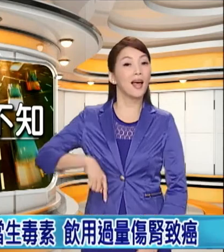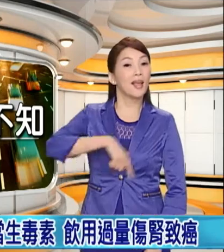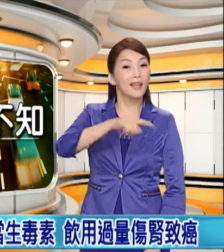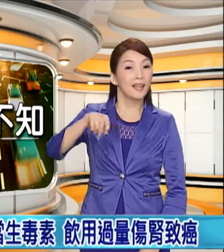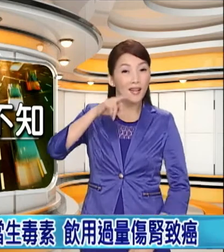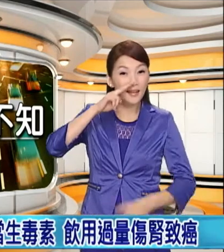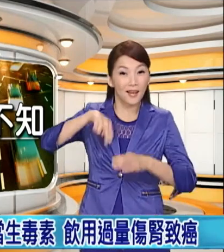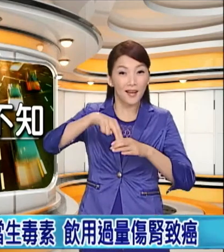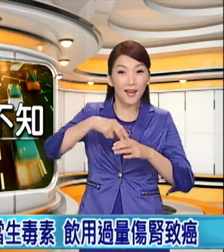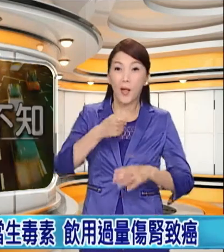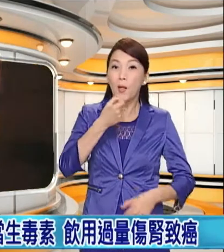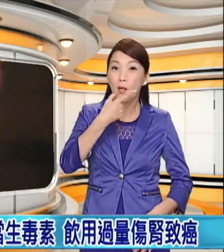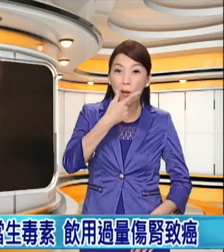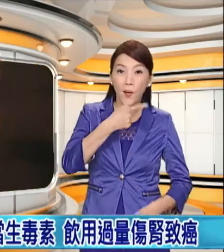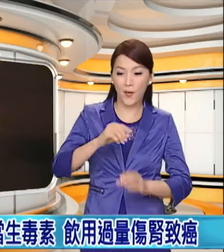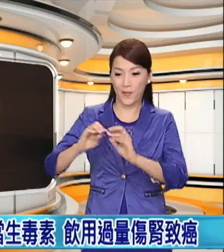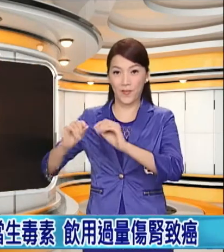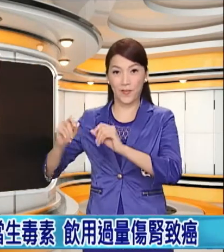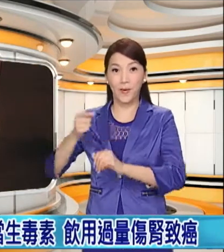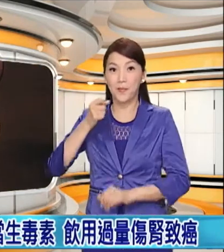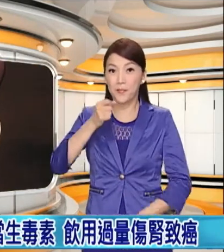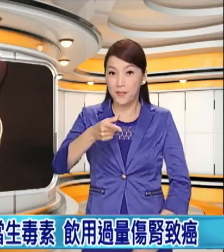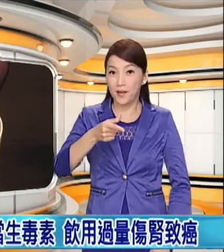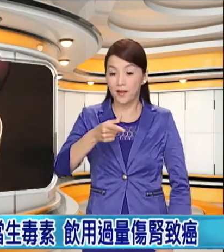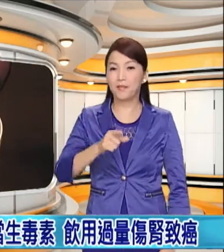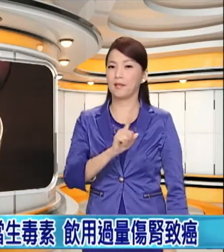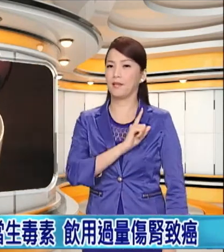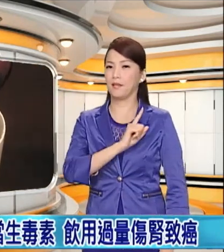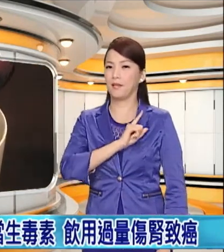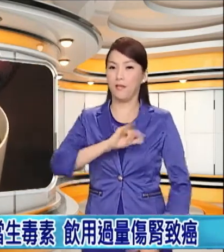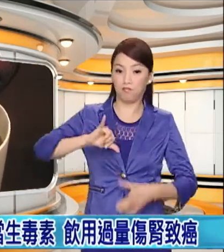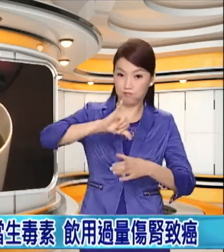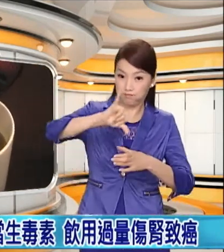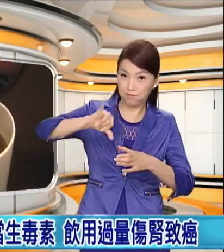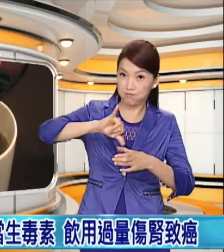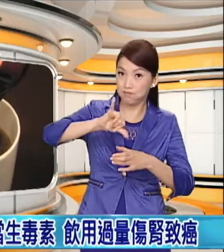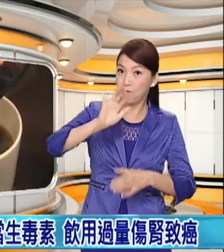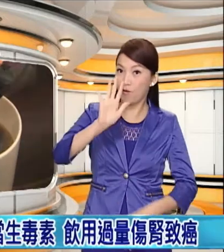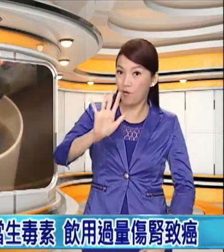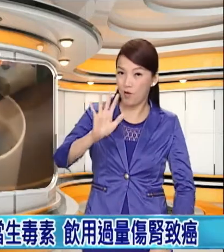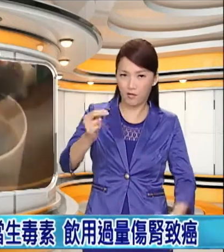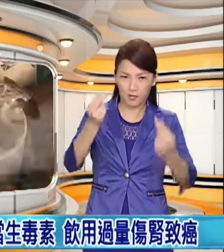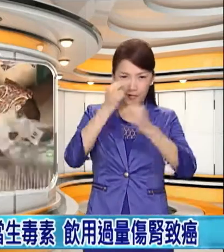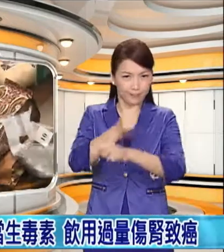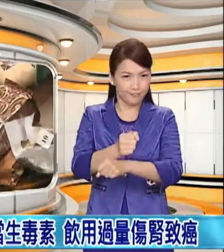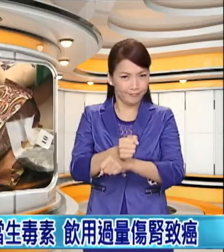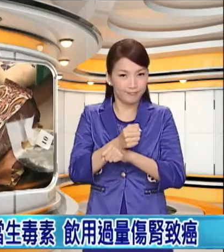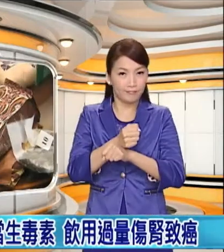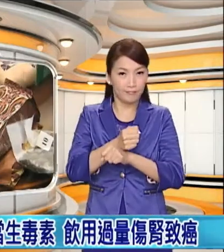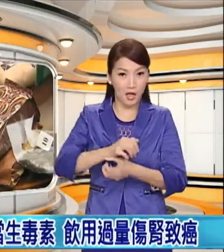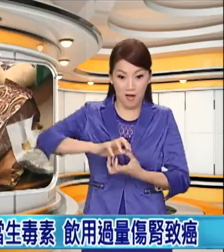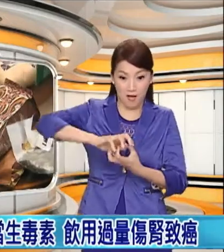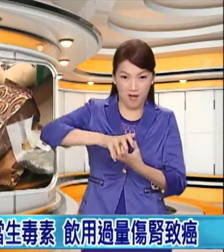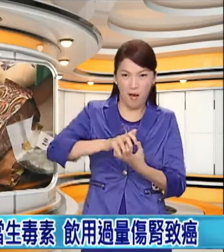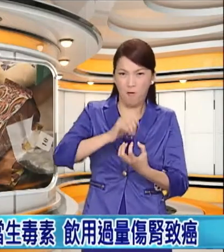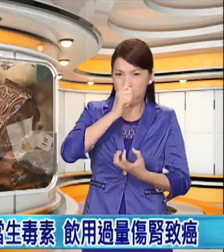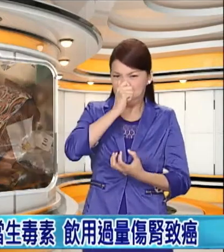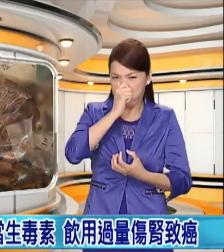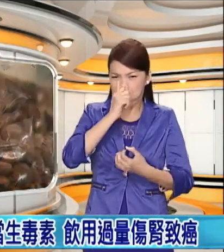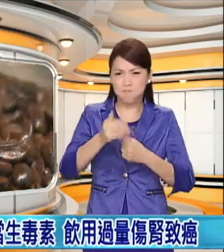有许多民众会购买咖啡豆或咖啡粉回家自行冲泡，但是要提醒您，如果保存不当，